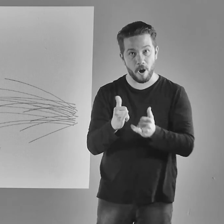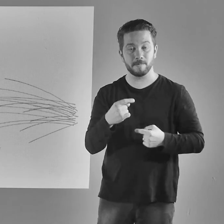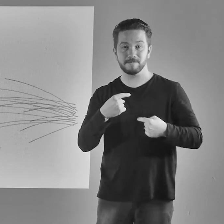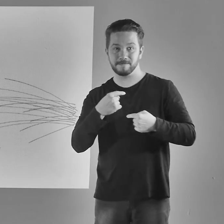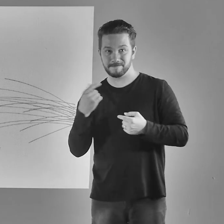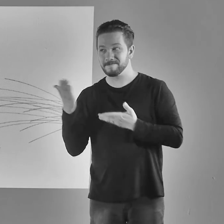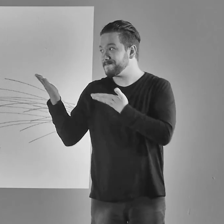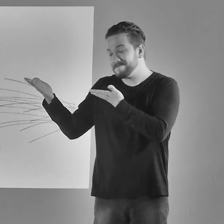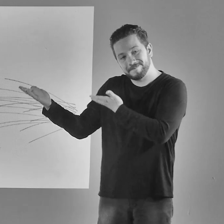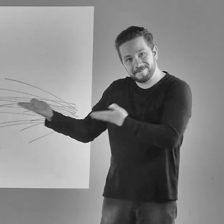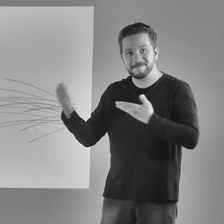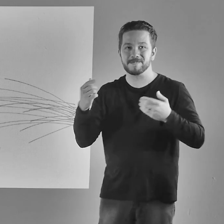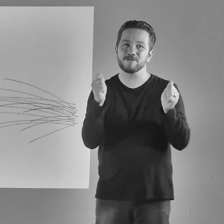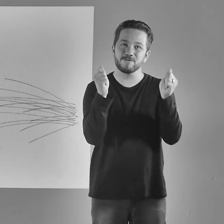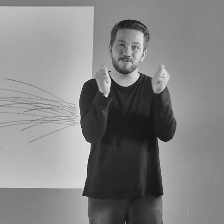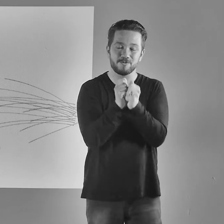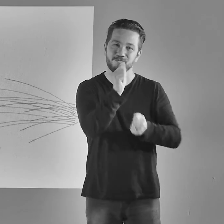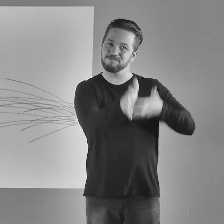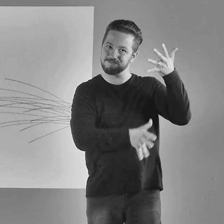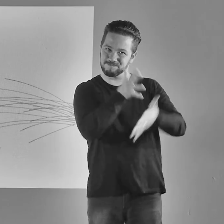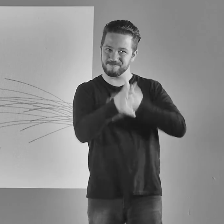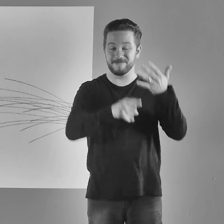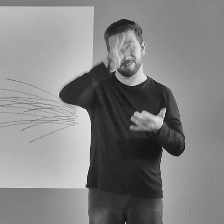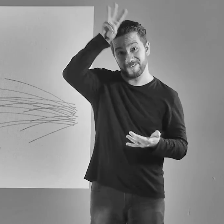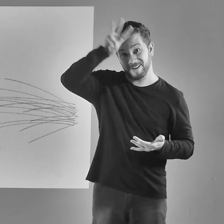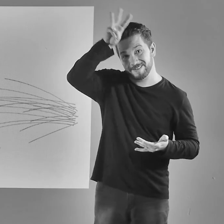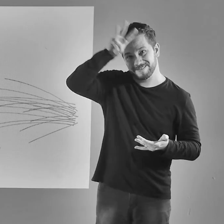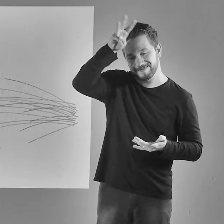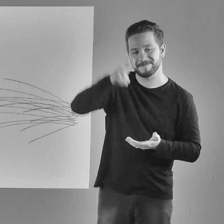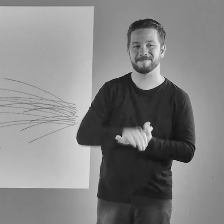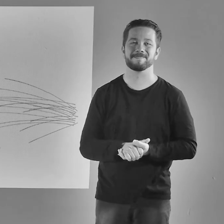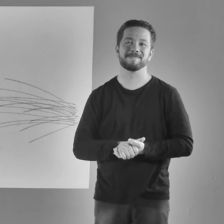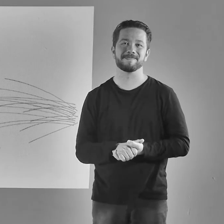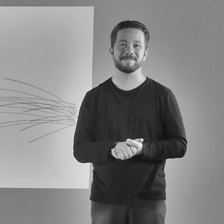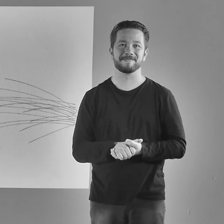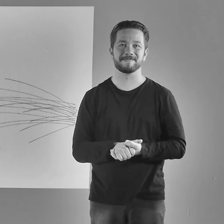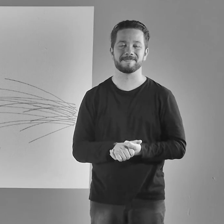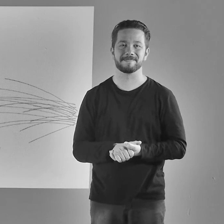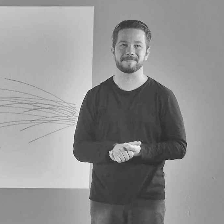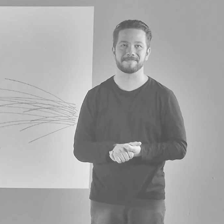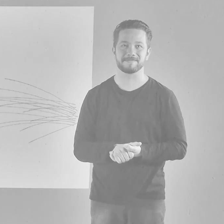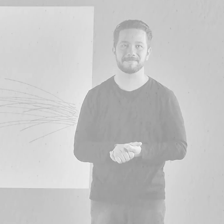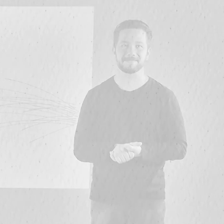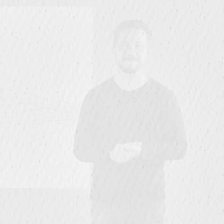mim, Tainá Andere, e em Libras pelo Wagner Machado.